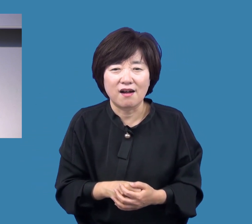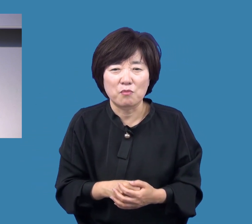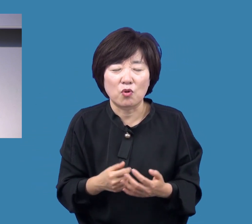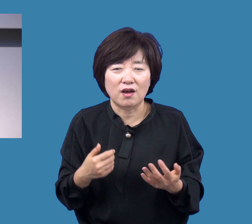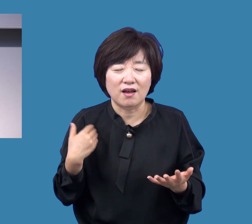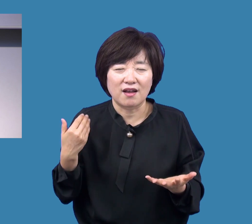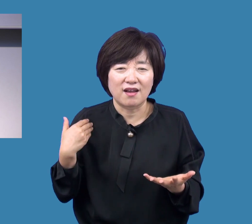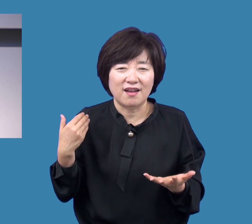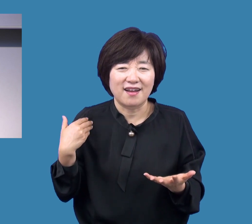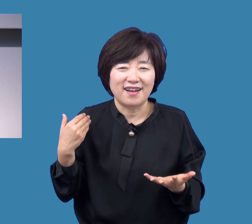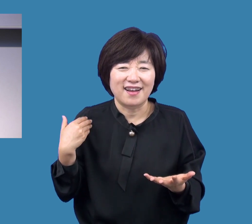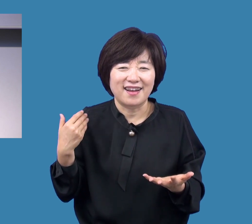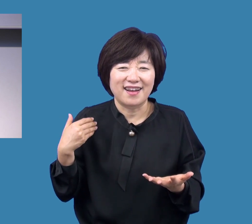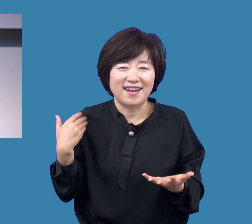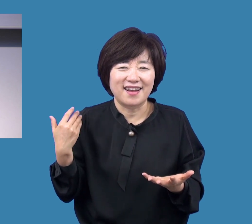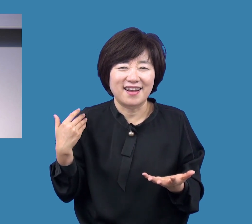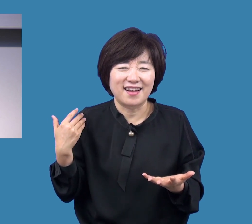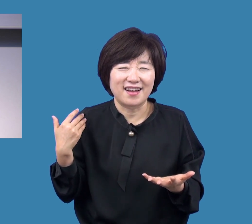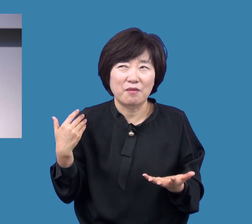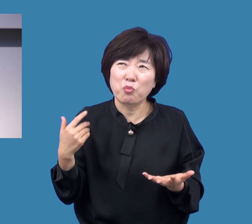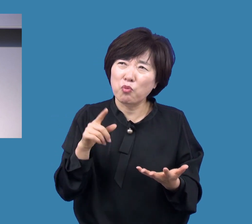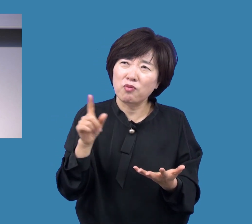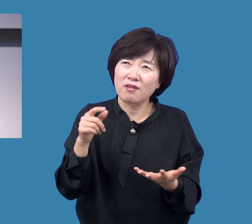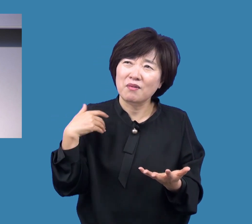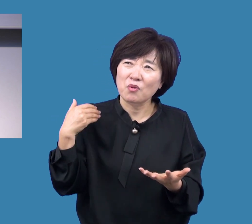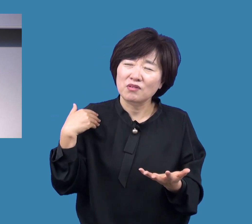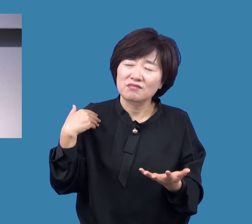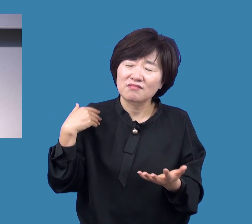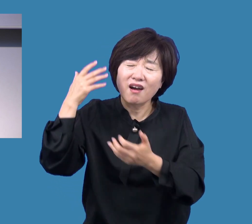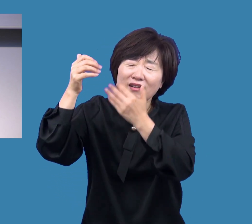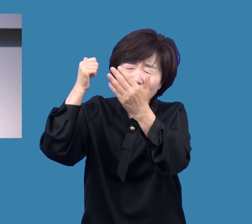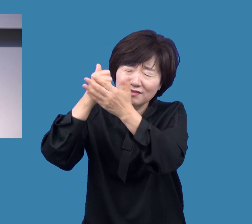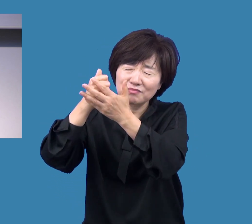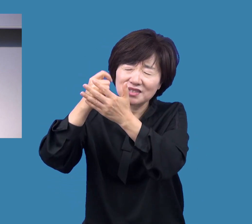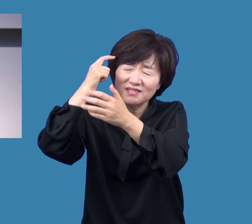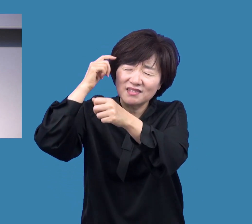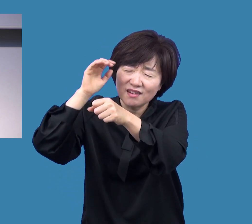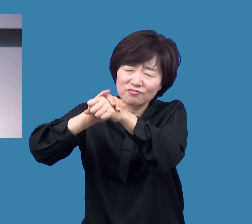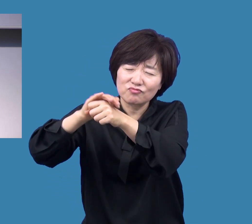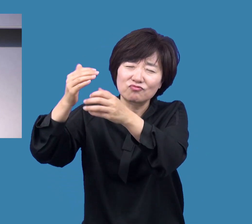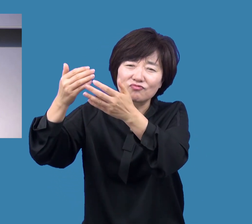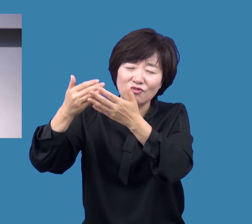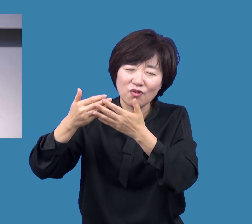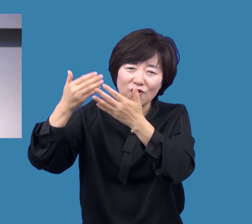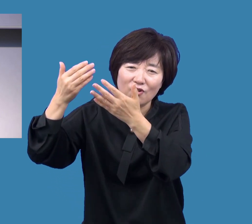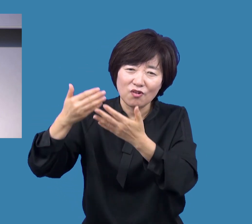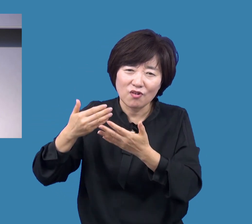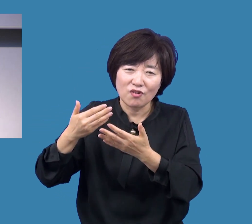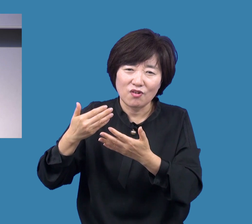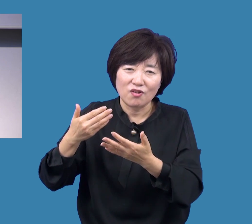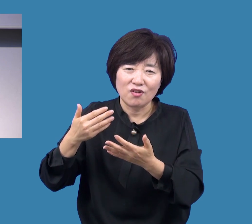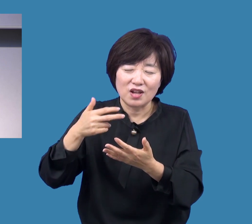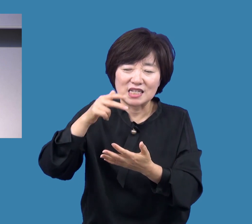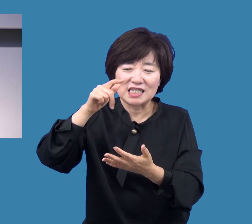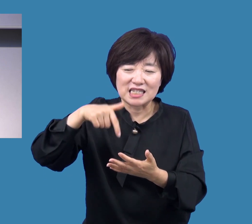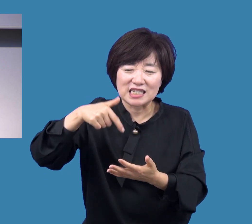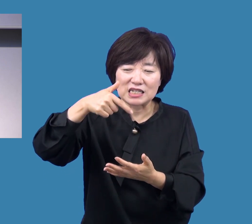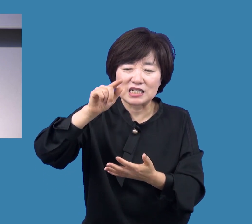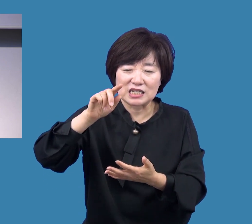몰라. 이런 것들이 세고 센 거야. 몰라. 그건 뭐예요? 어느 순간 직관적으로 그냥 부어진